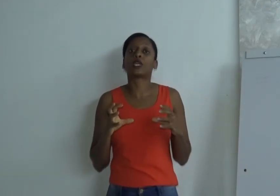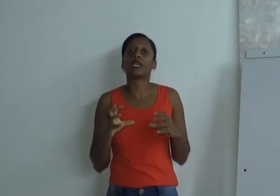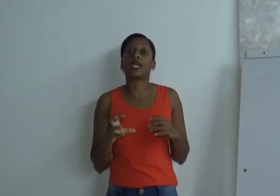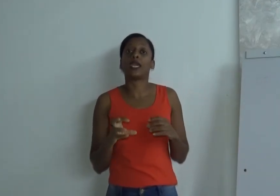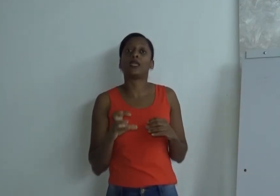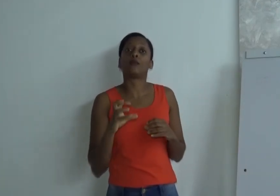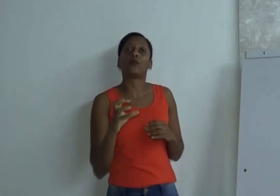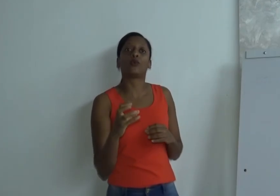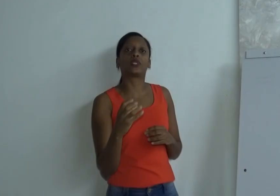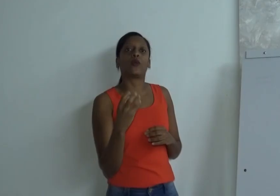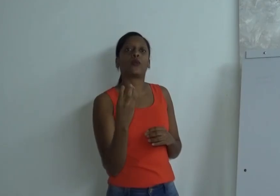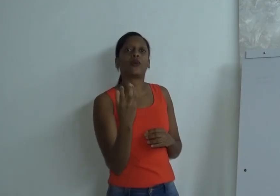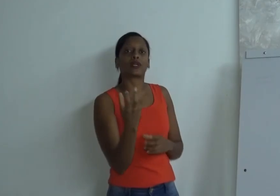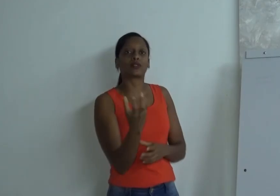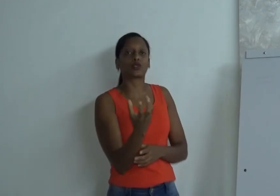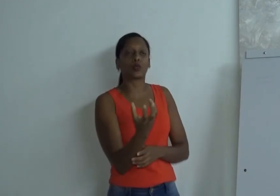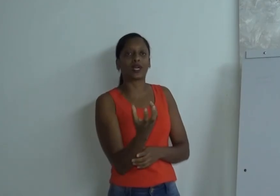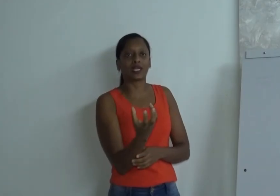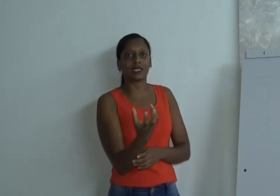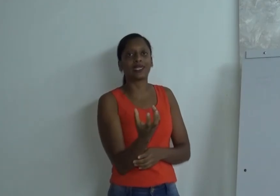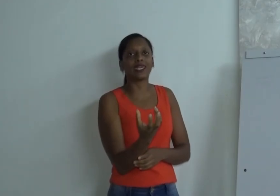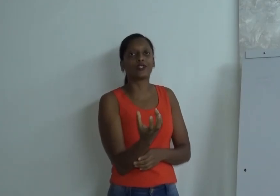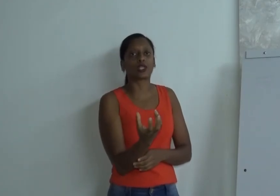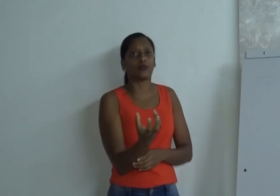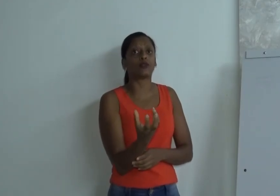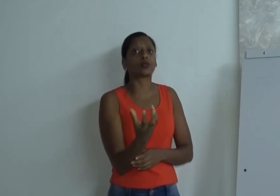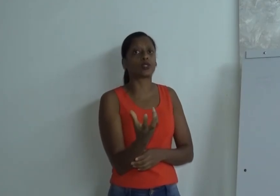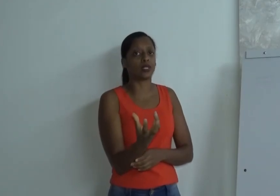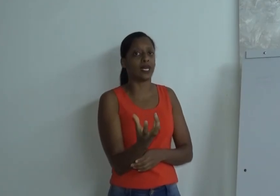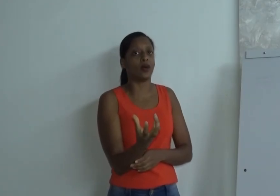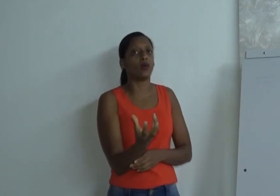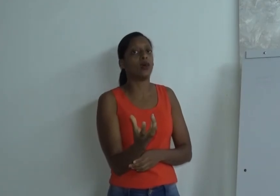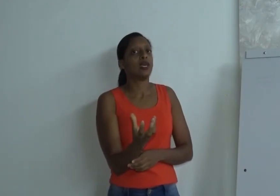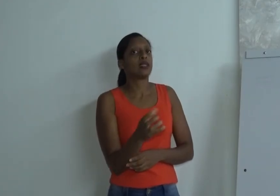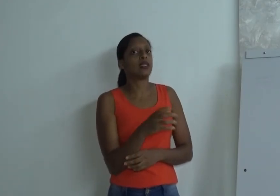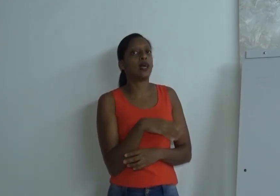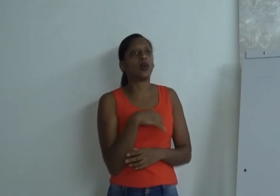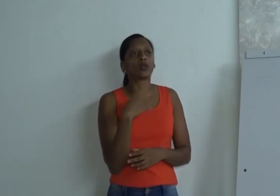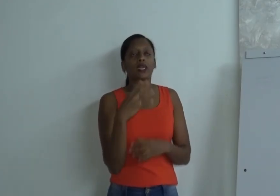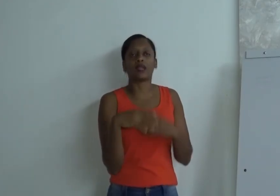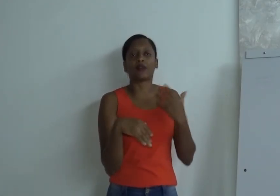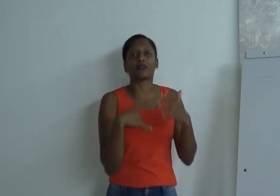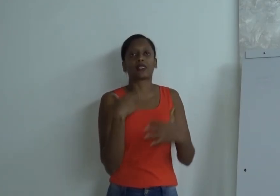que ele muda um pouco a sua característica funcional. Não que